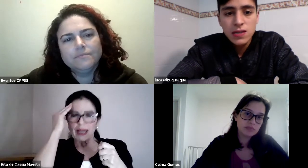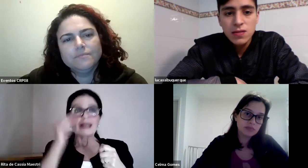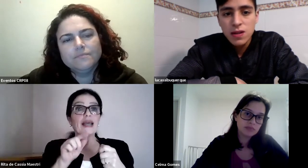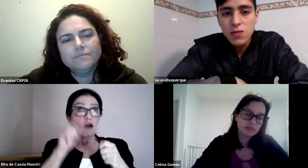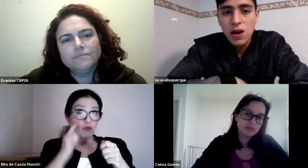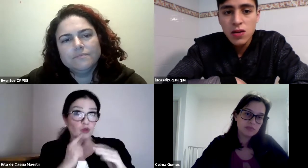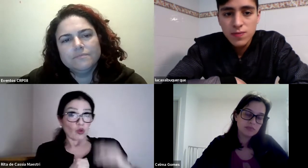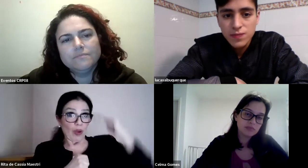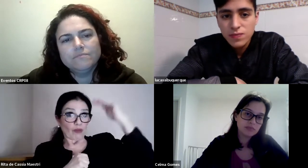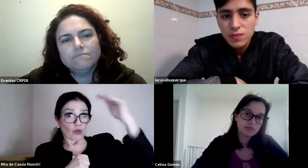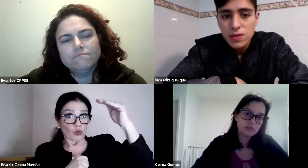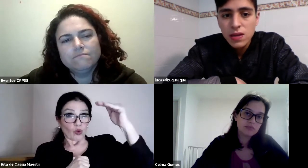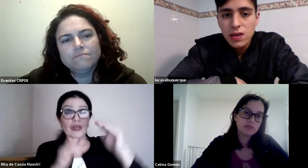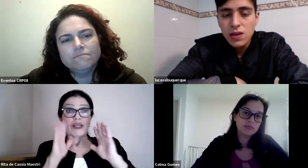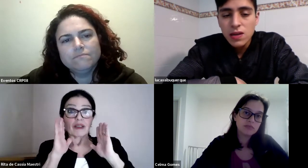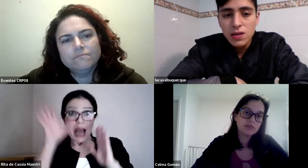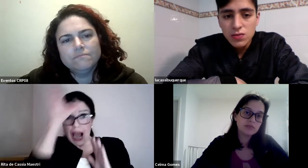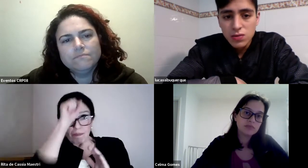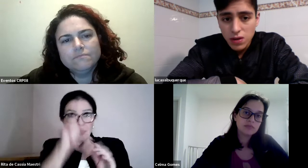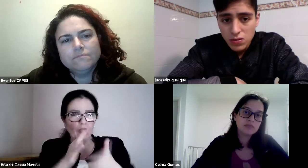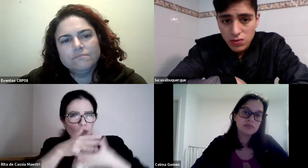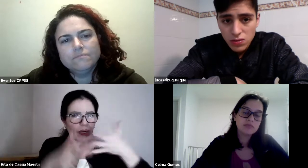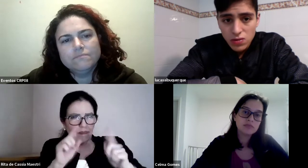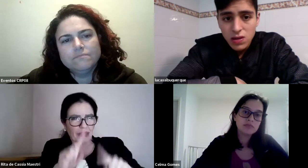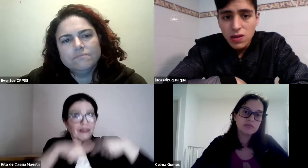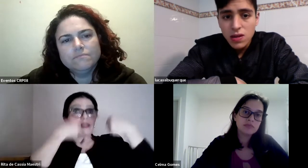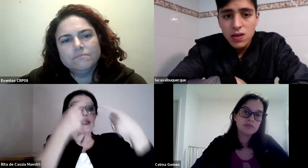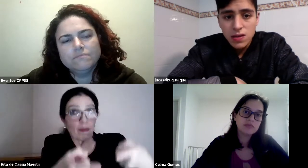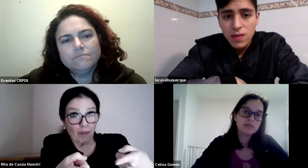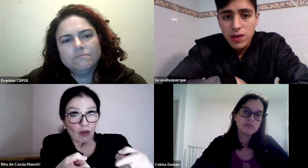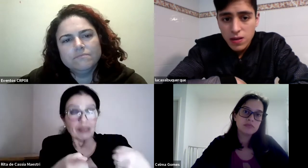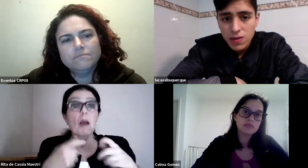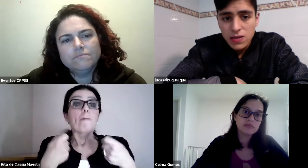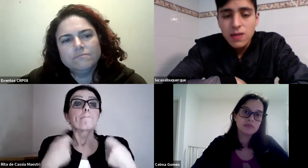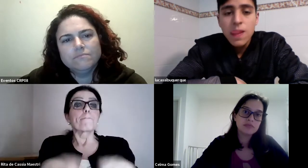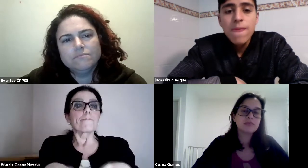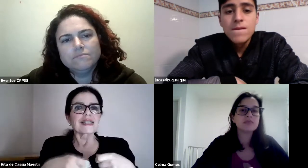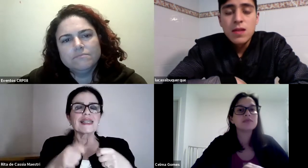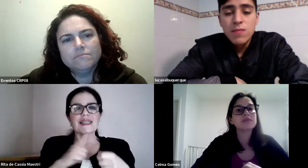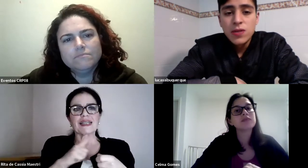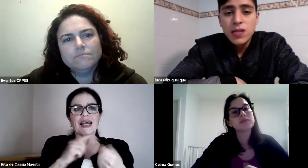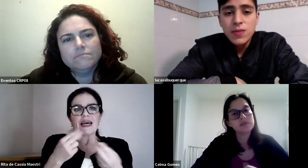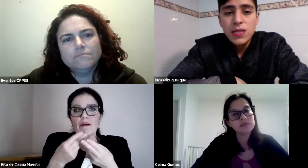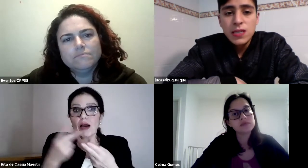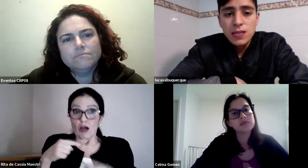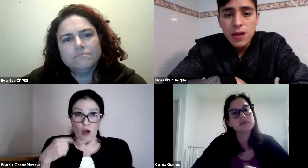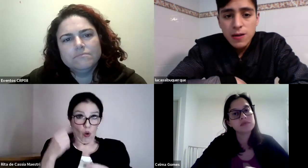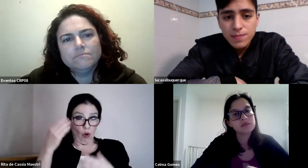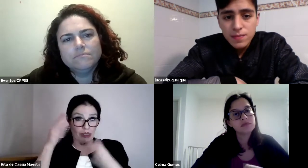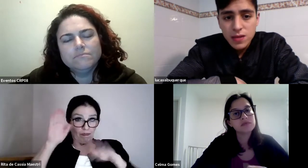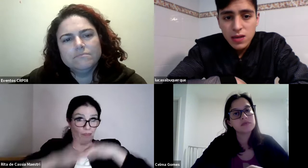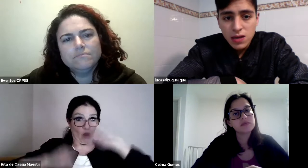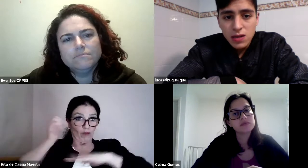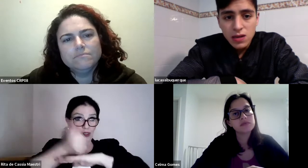da aquisição da linguagem. Então, o surdo adulto, que já sabe Libras, depois ele